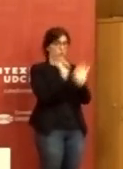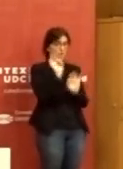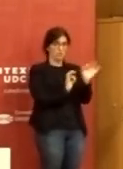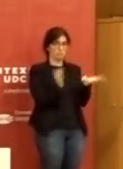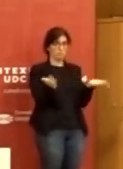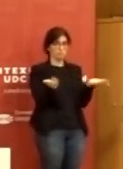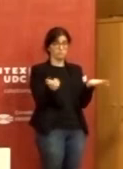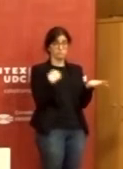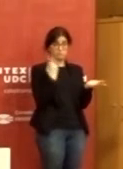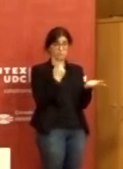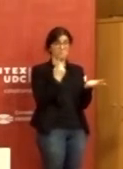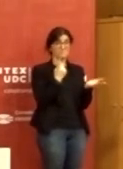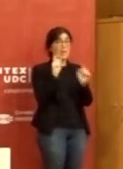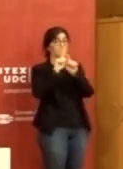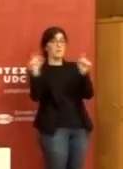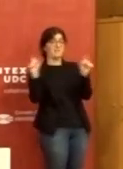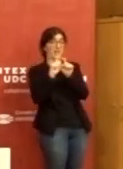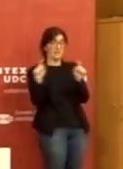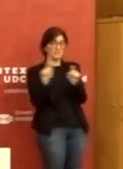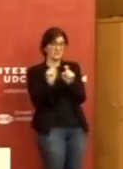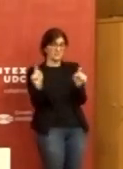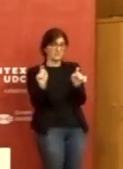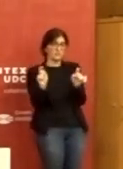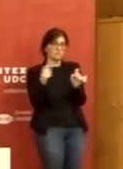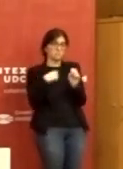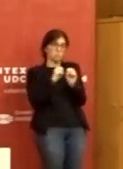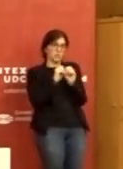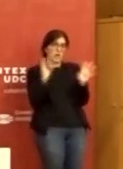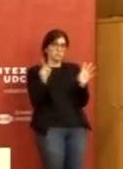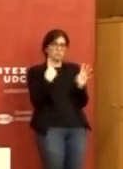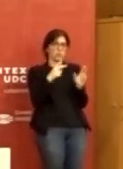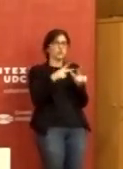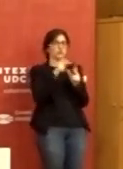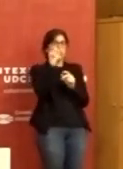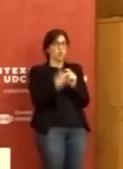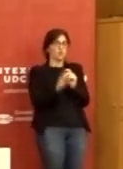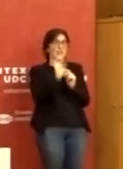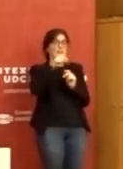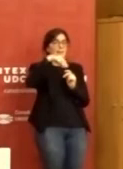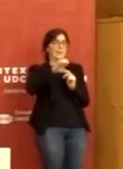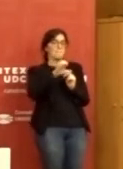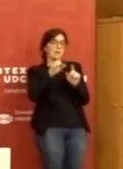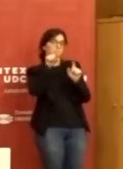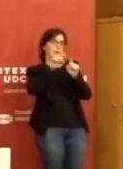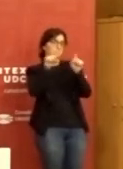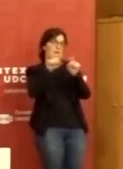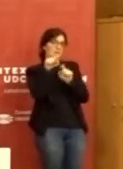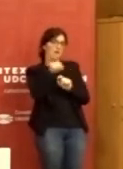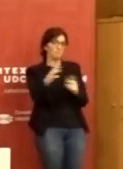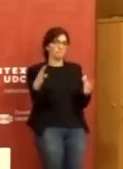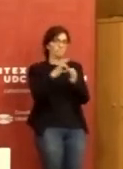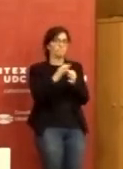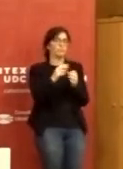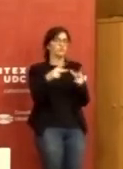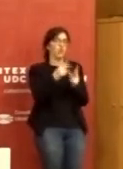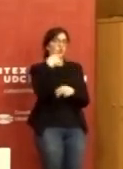con las empresas viene, desde luego nosotros tenemos un socio principal en la cátedra, que es la empresa Tempe, pero nuestra principal alianza con las